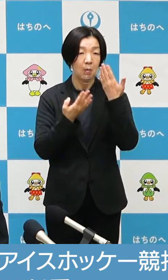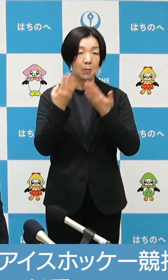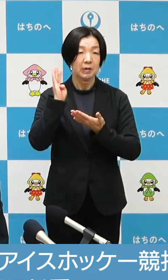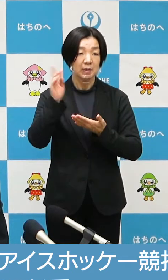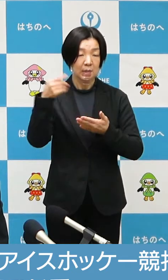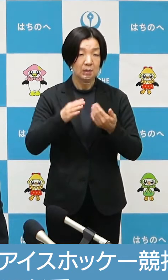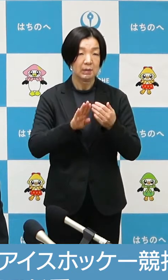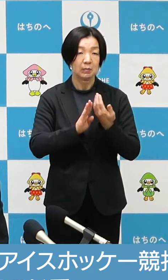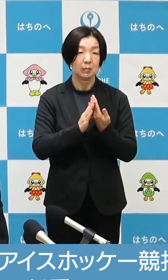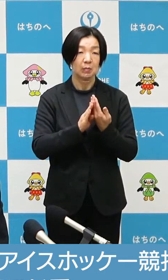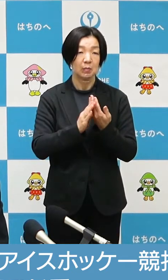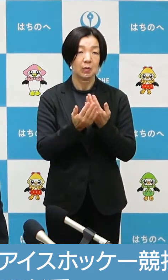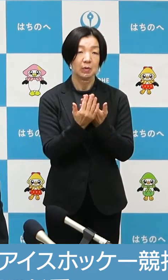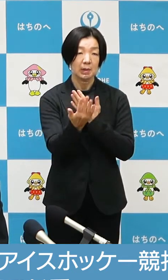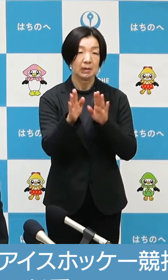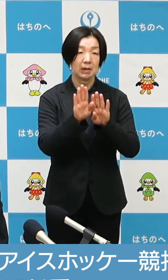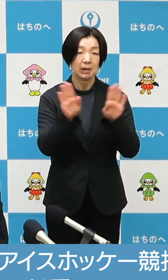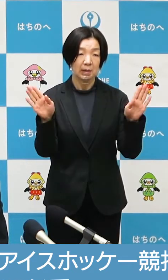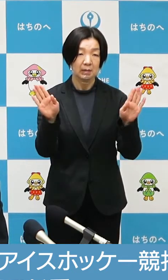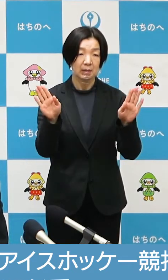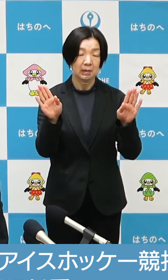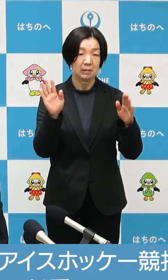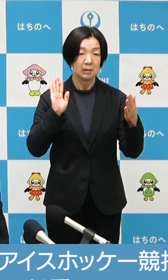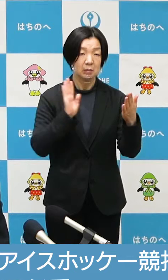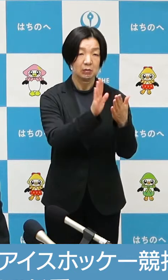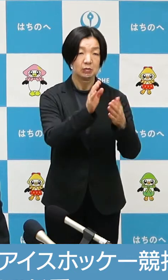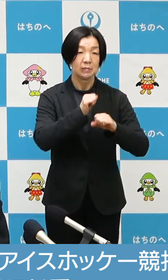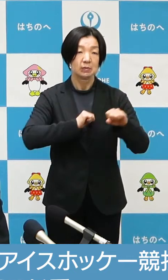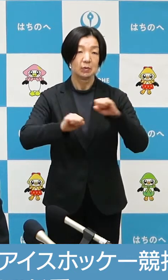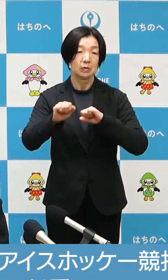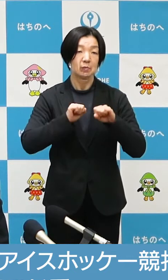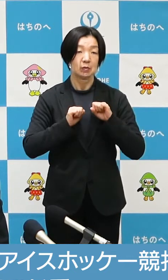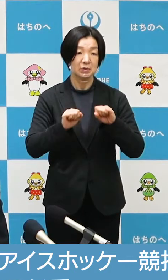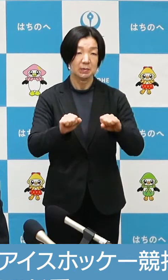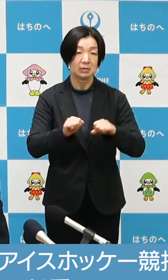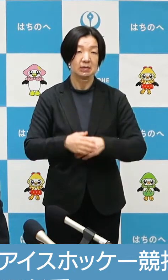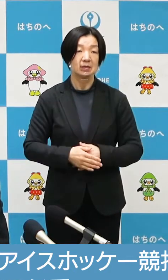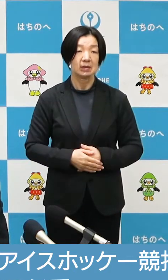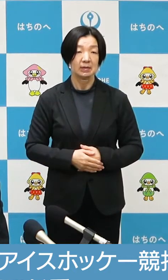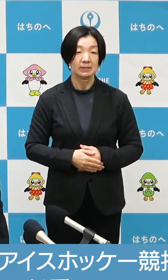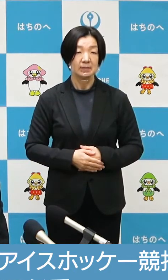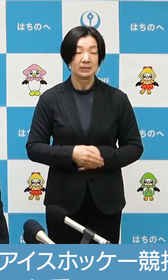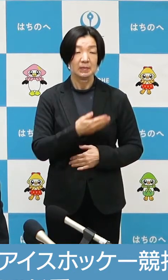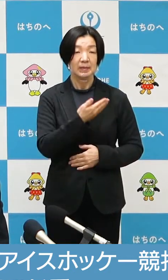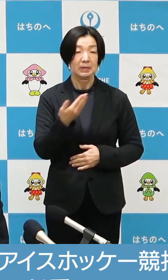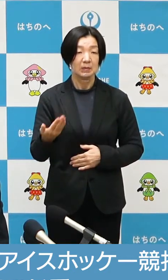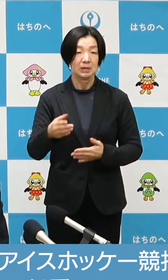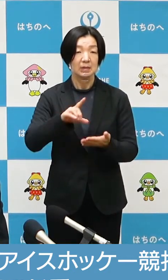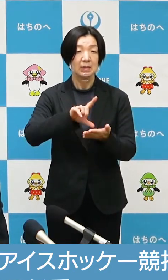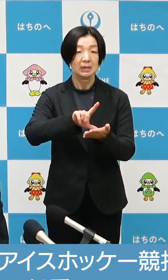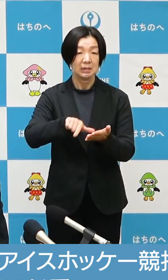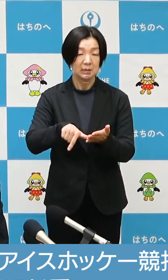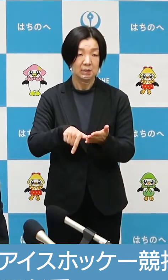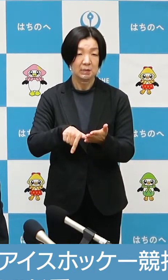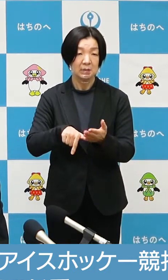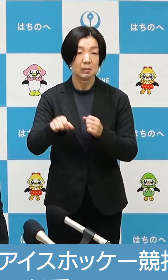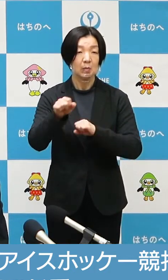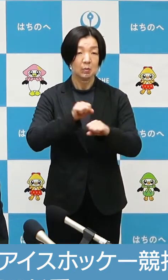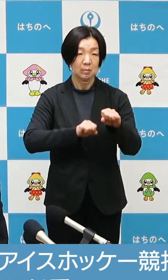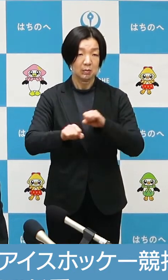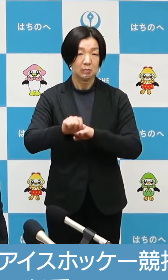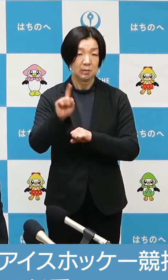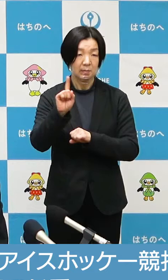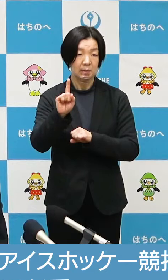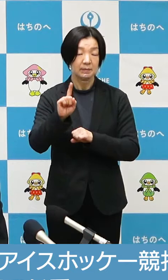た級の情勢に取り組むこととしております次に地域を未来へつなぐため